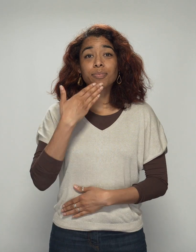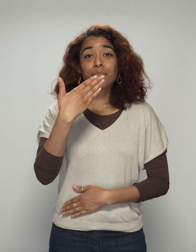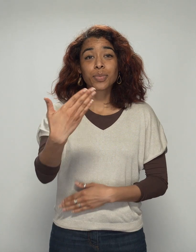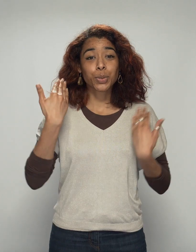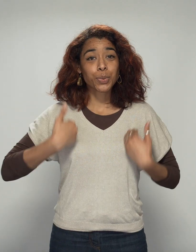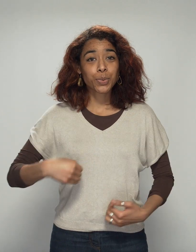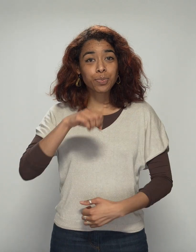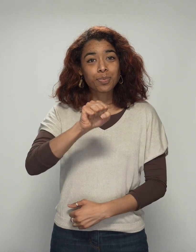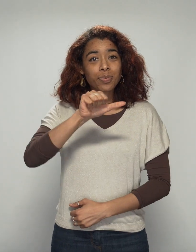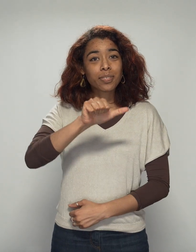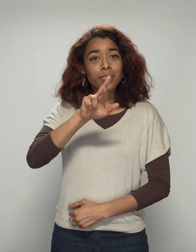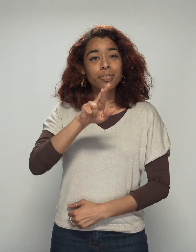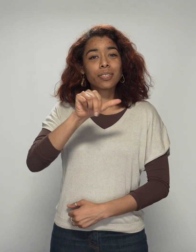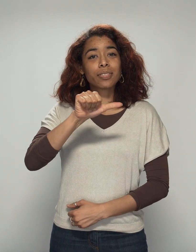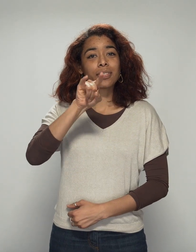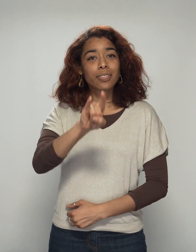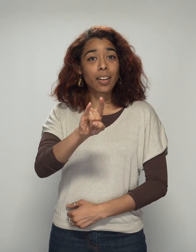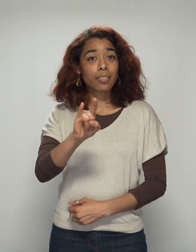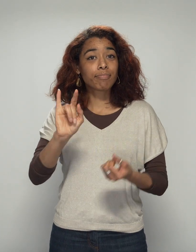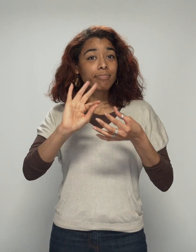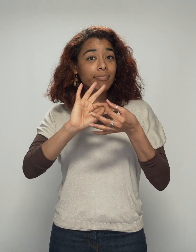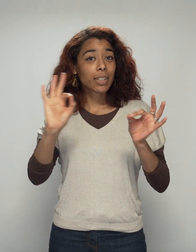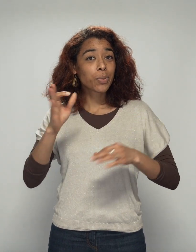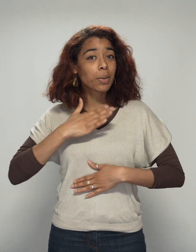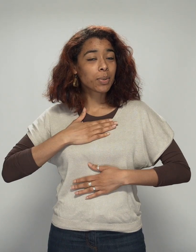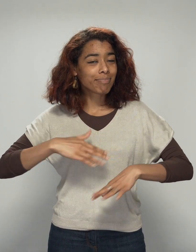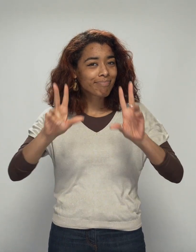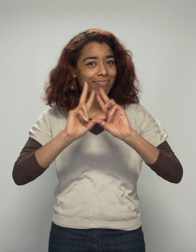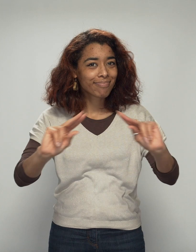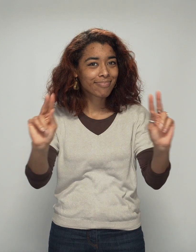Alors bonjour, moi c'est Sarah et je vais vous raconter mon histoire.